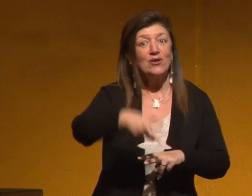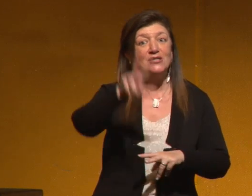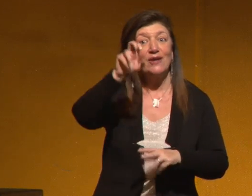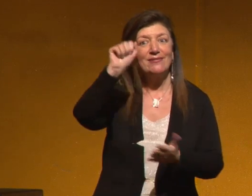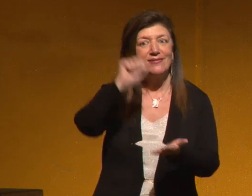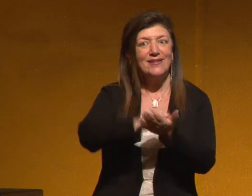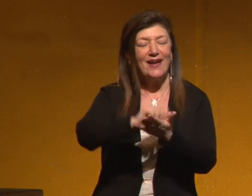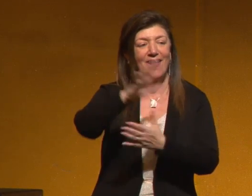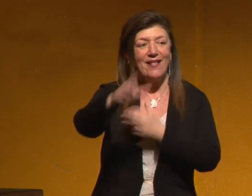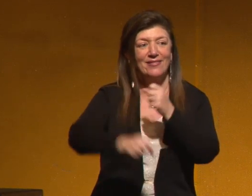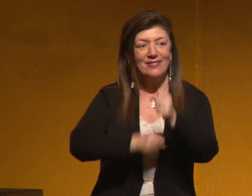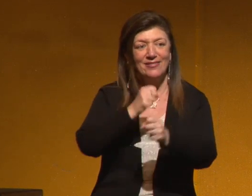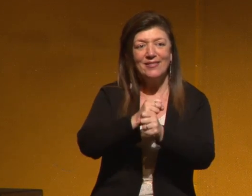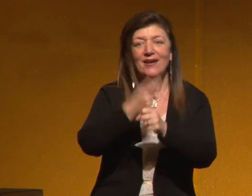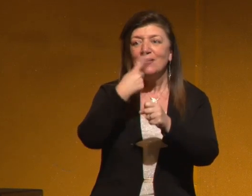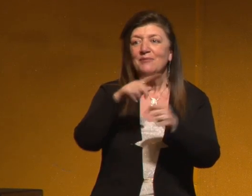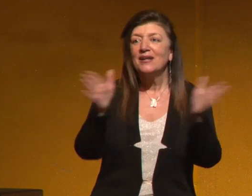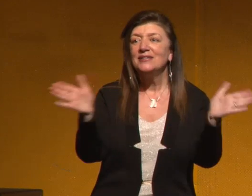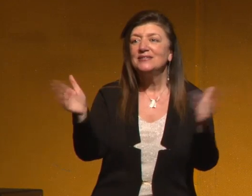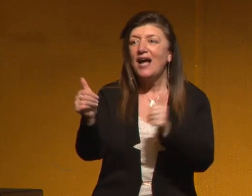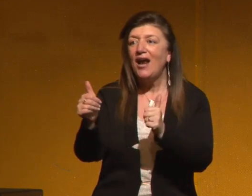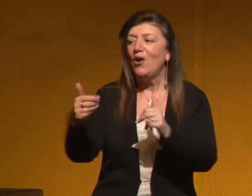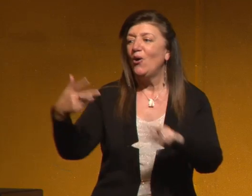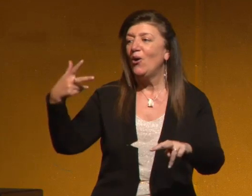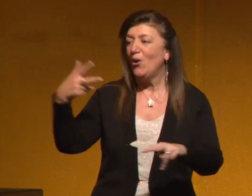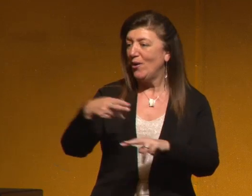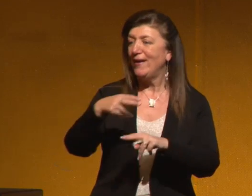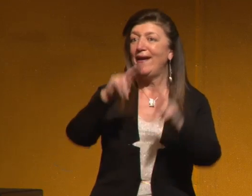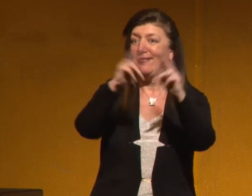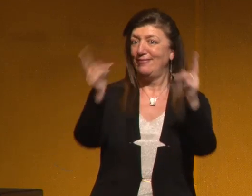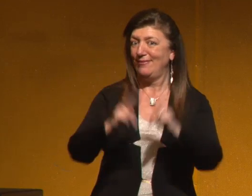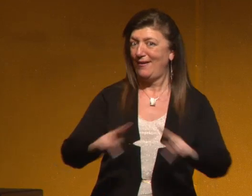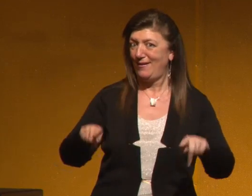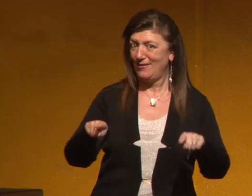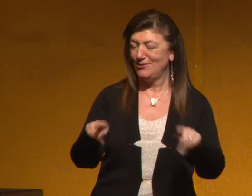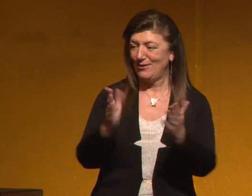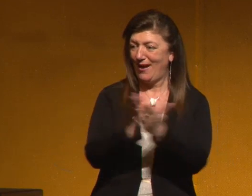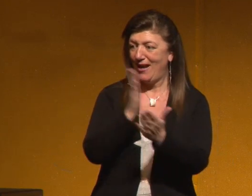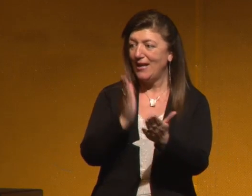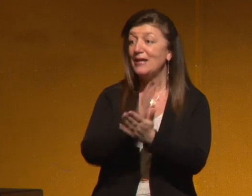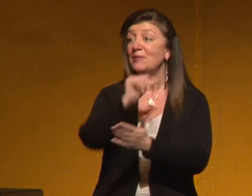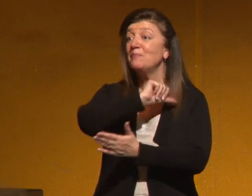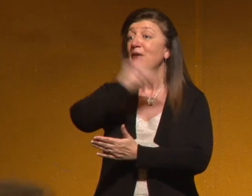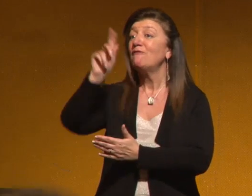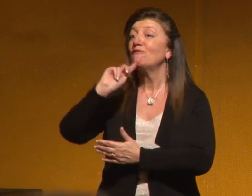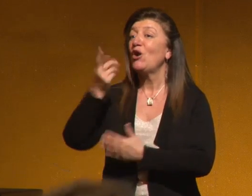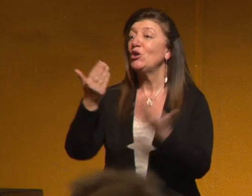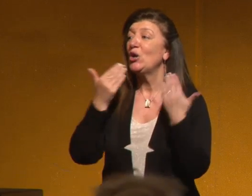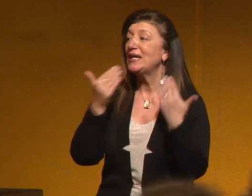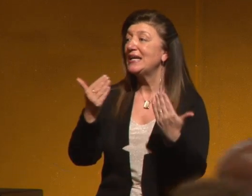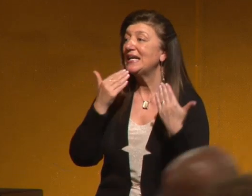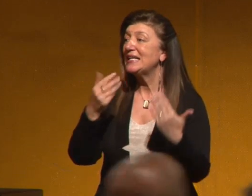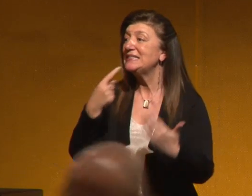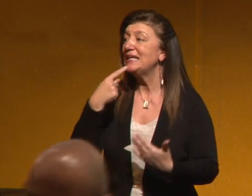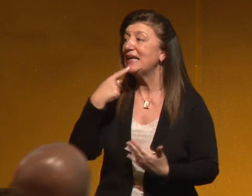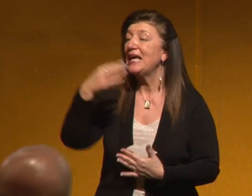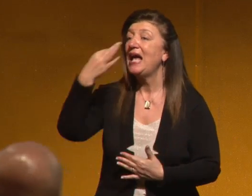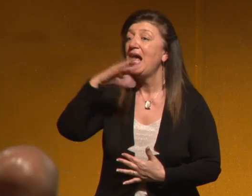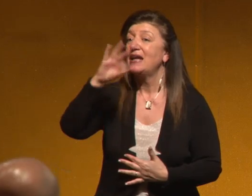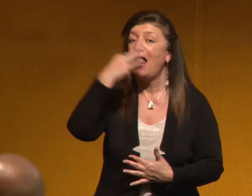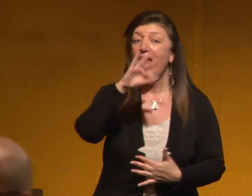del salone internazionale del libro e vorrei innanzitutto ringraziare i relatori che mi hanno